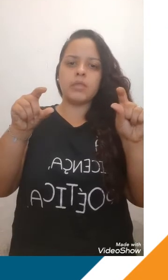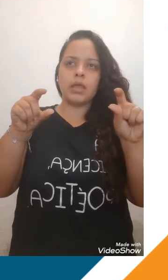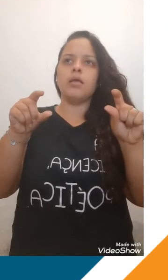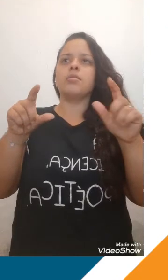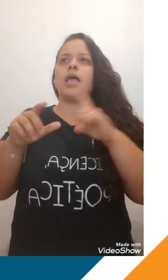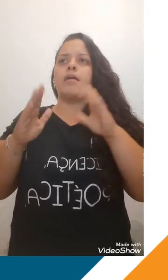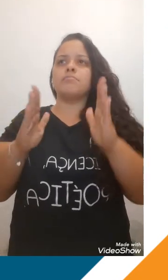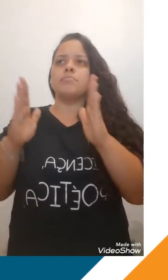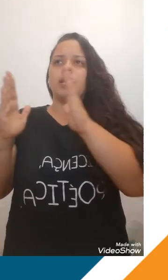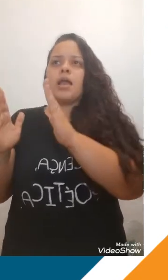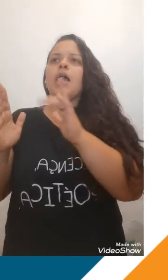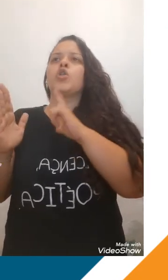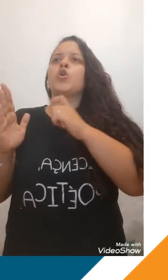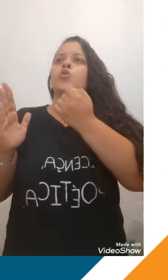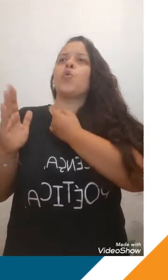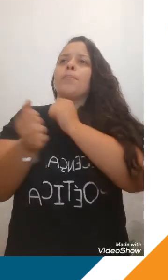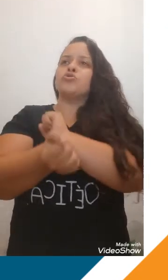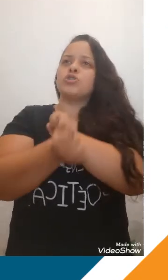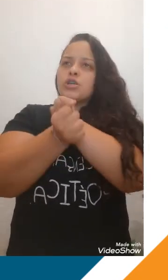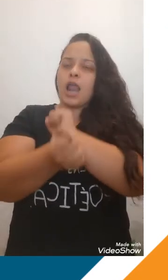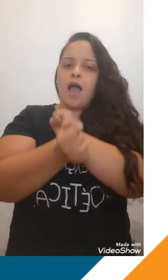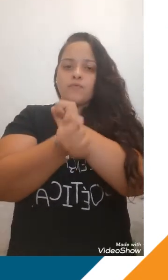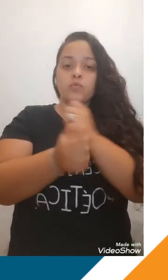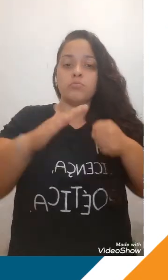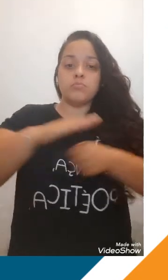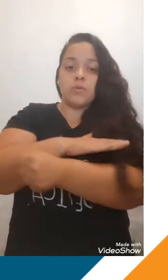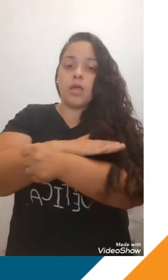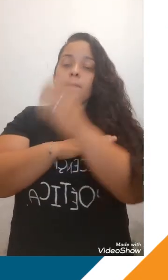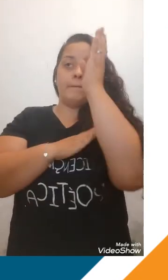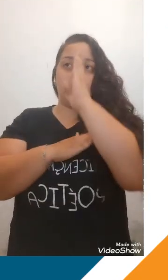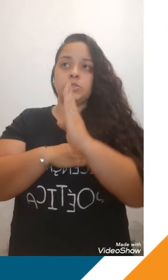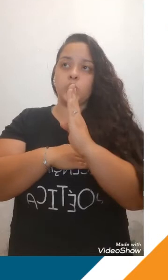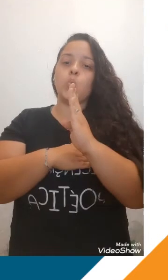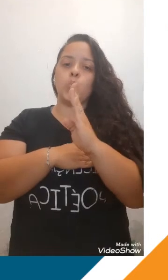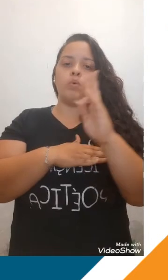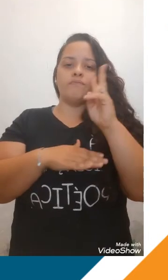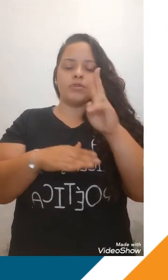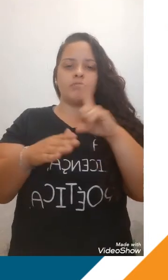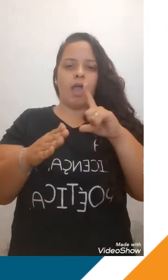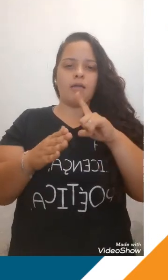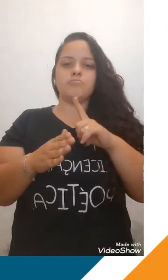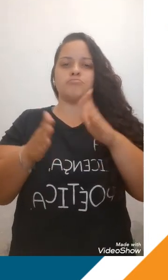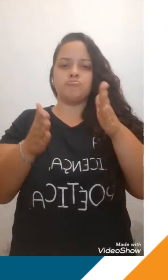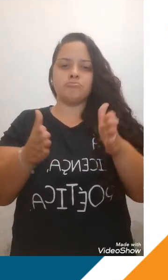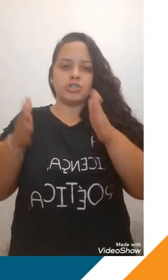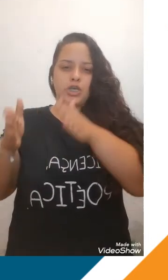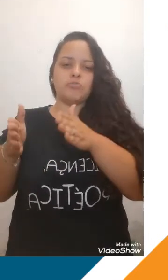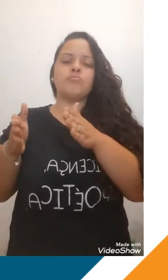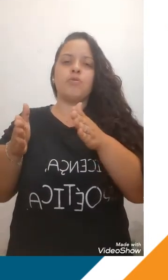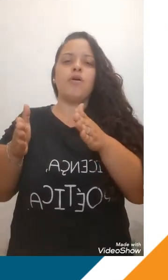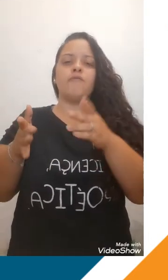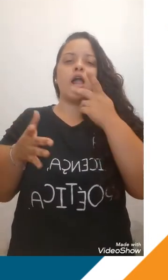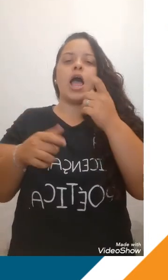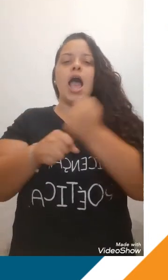que está dizendo o seguinte: número de escravos introduzidos no Brasil. Então, o lado esquerdo da tabela se refere ao